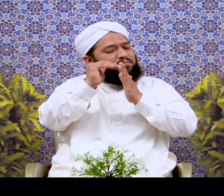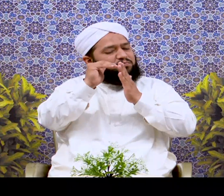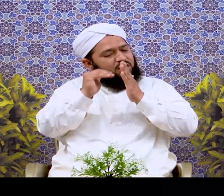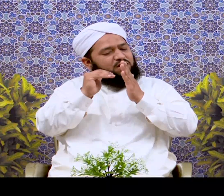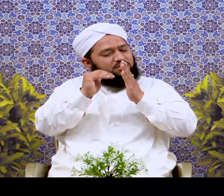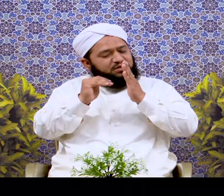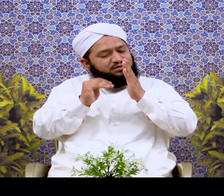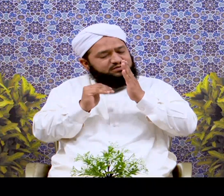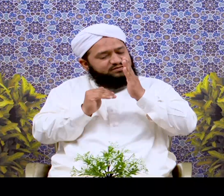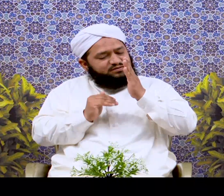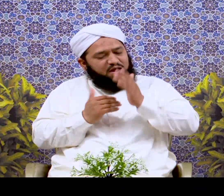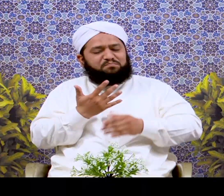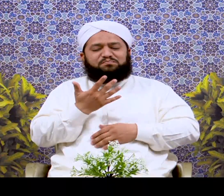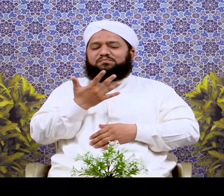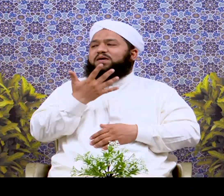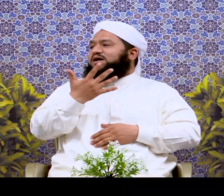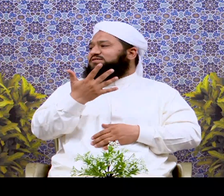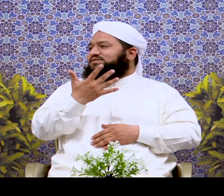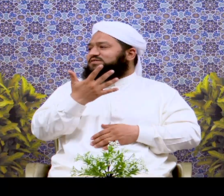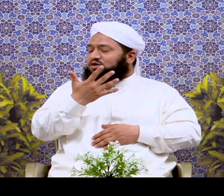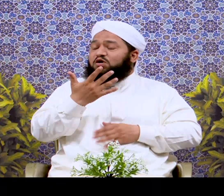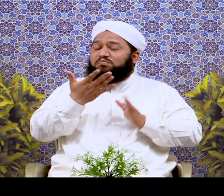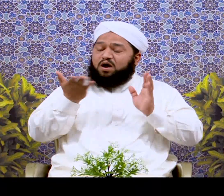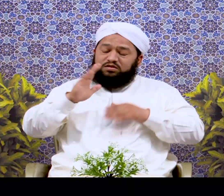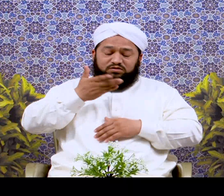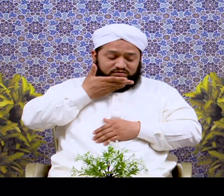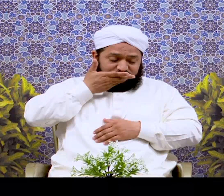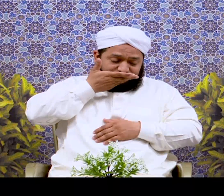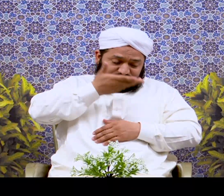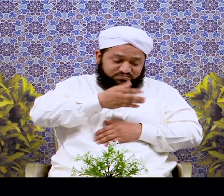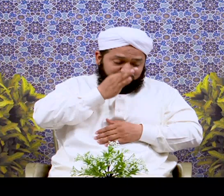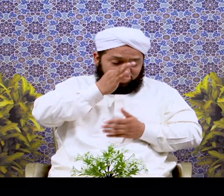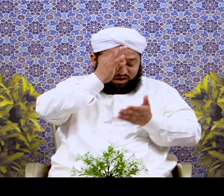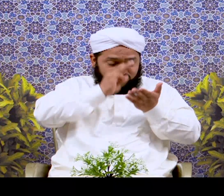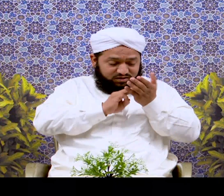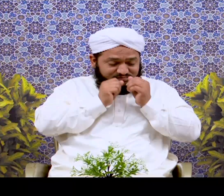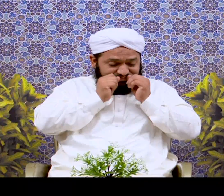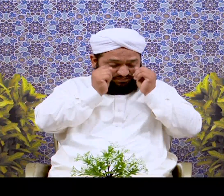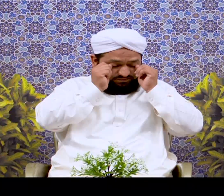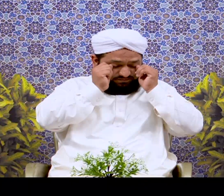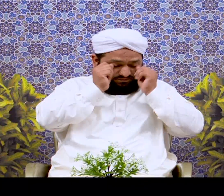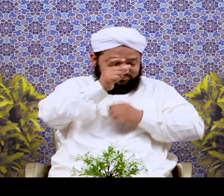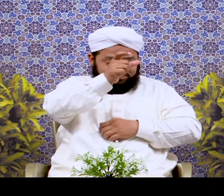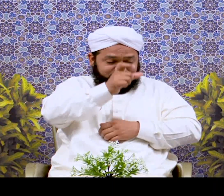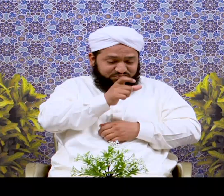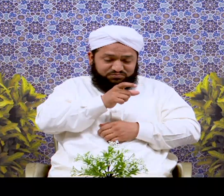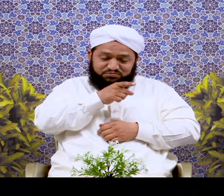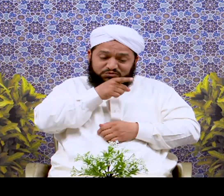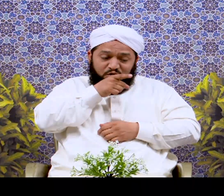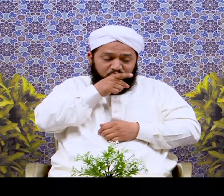تک کہ 5 رہ گئیں۔ پھر آواز دی گئی، اے محبوب صلی اللہ علیہ وآلہ وصحبہ وسلم، ہماری